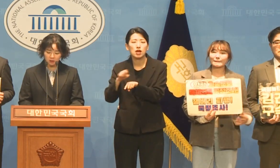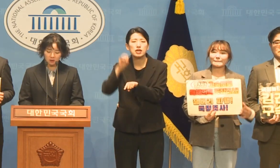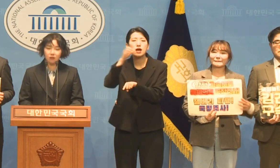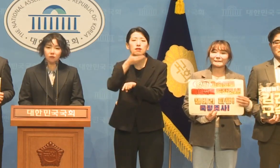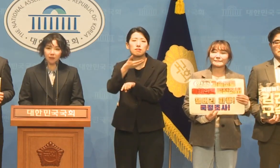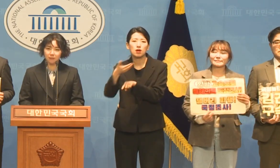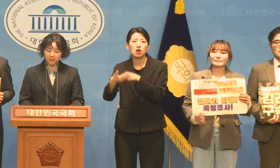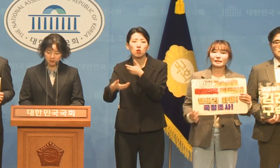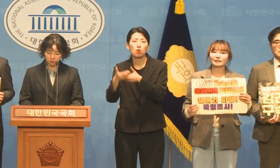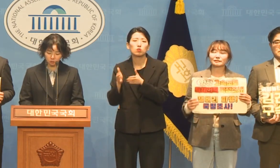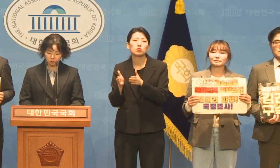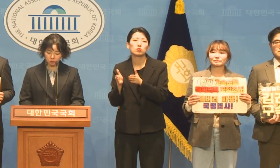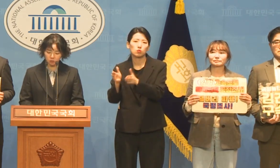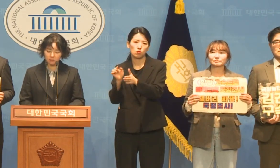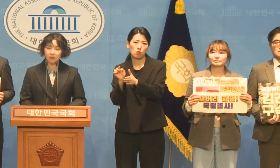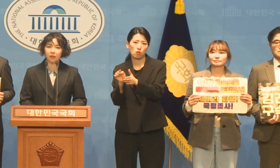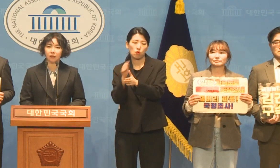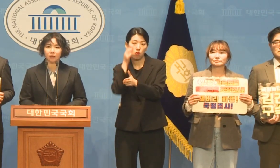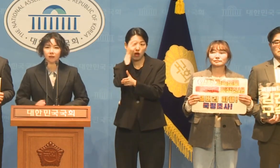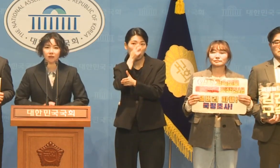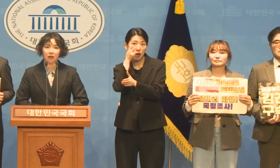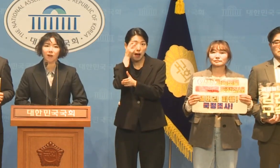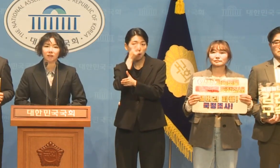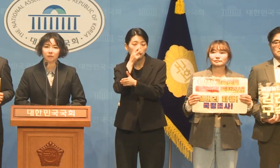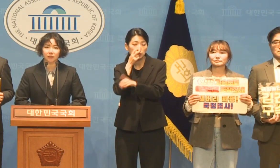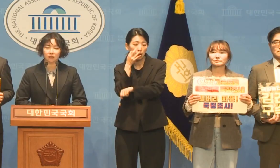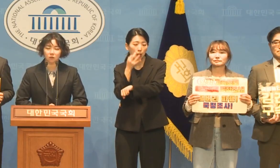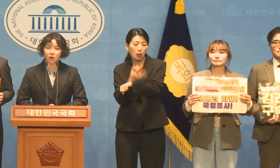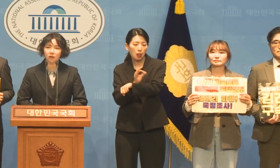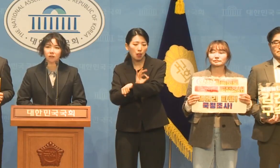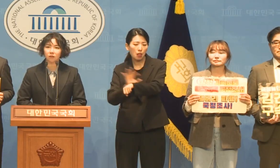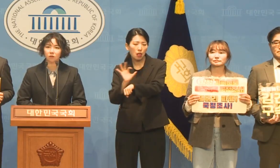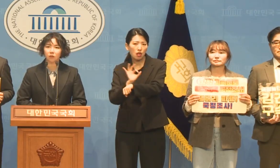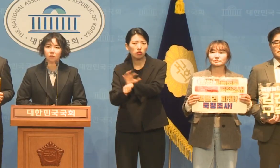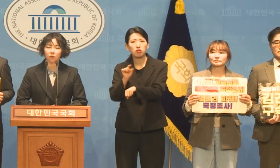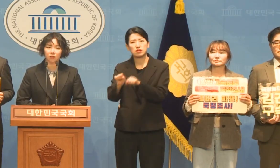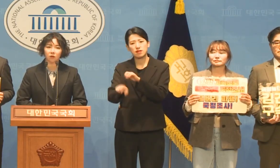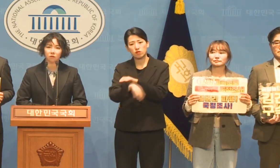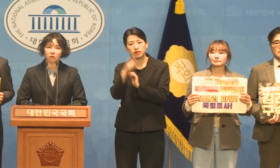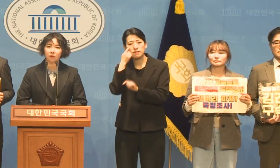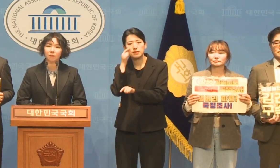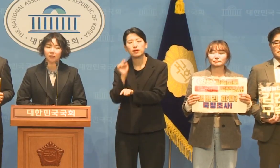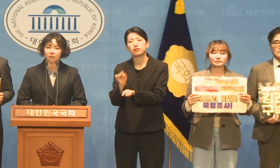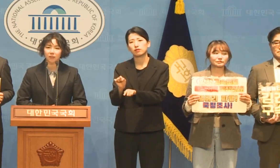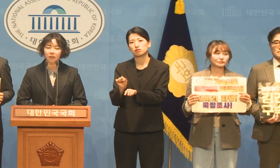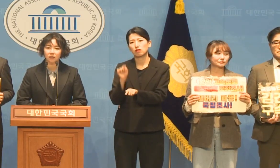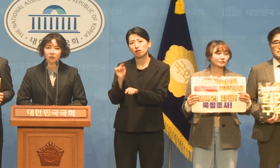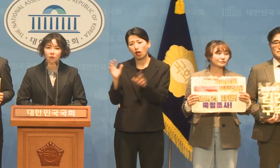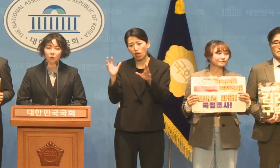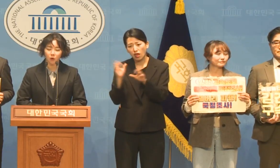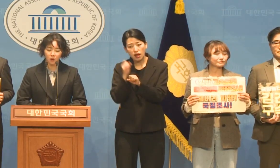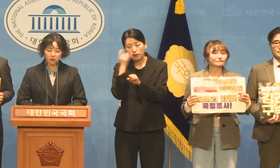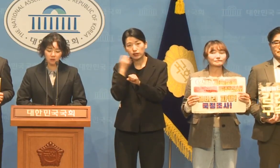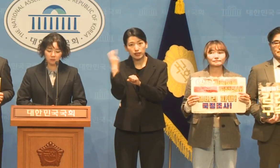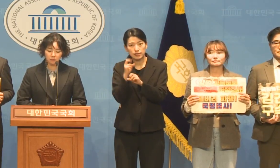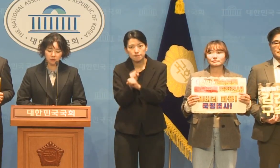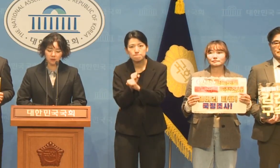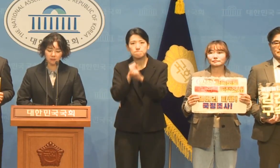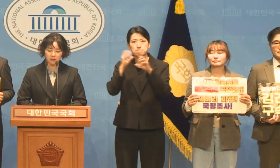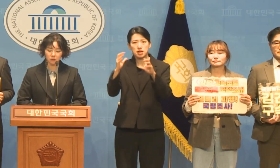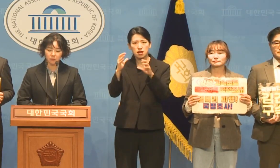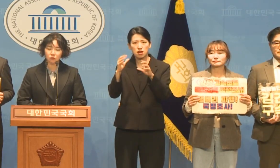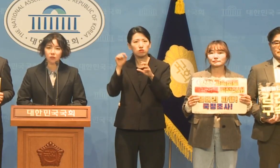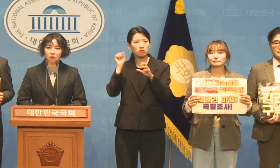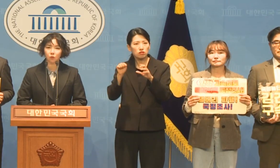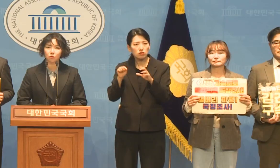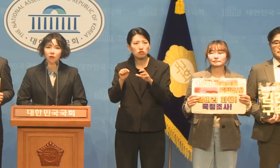부실 감사 또 축소 감사가 나왔습니다. 그래서 관련해서 저희가 또 기억을 다시 한번 상기시키고 이러한 부실